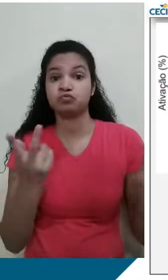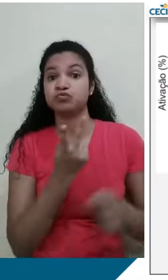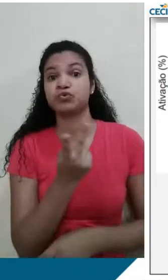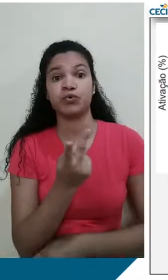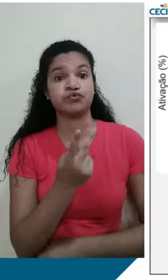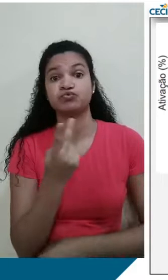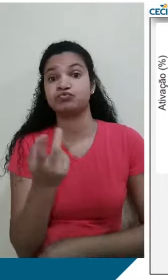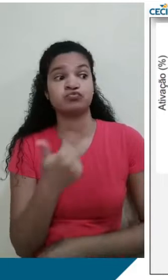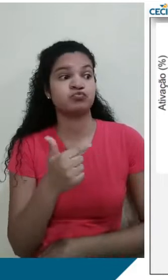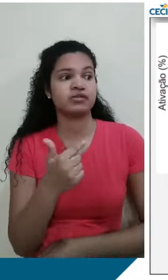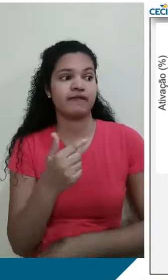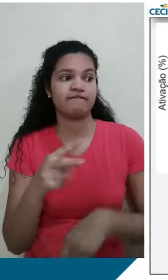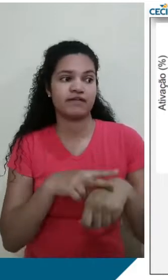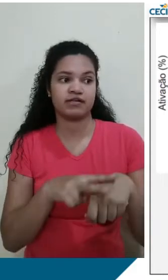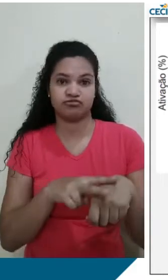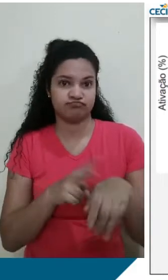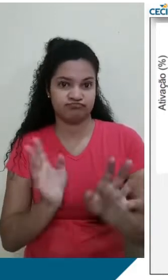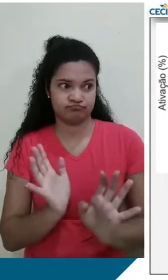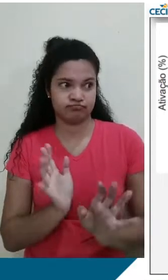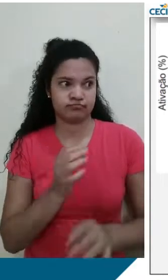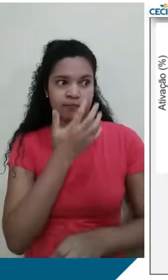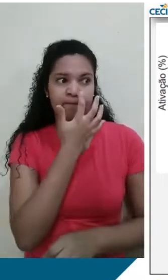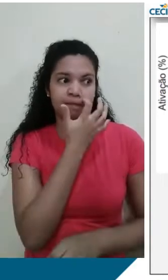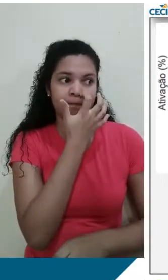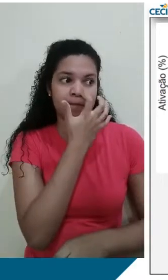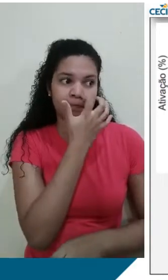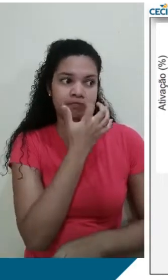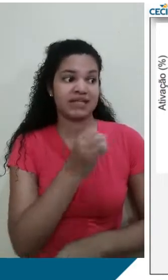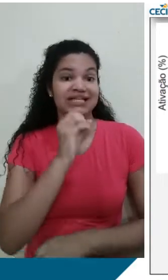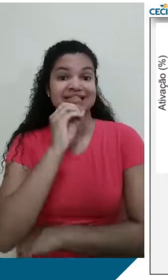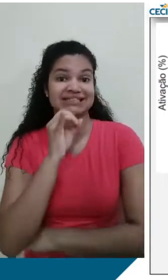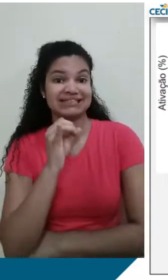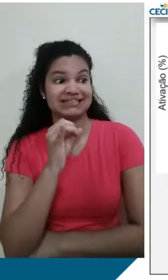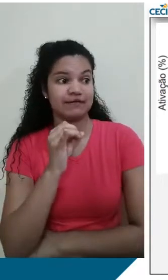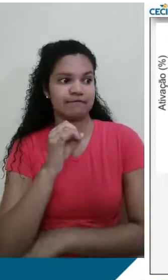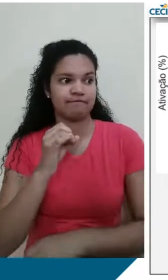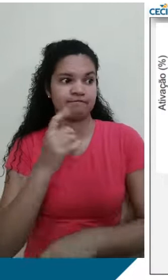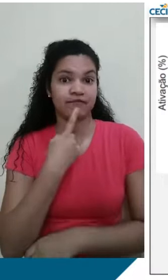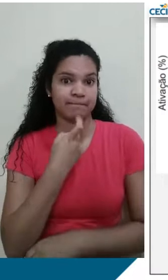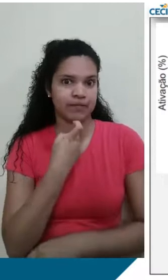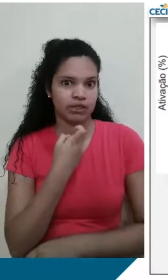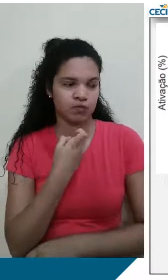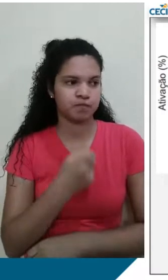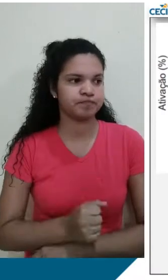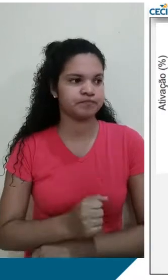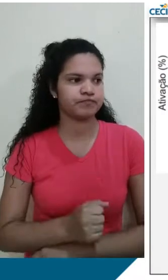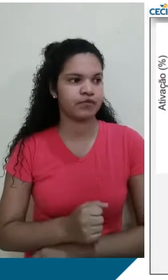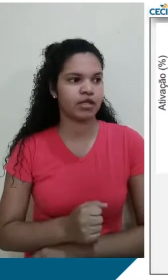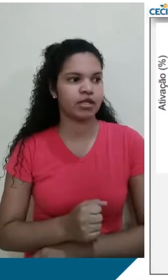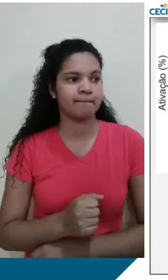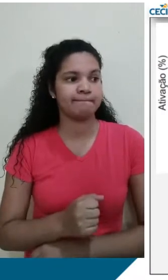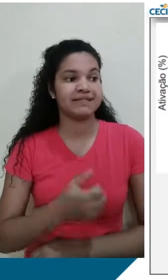indivíduo não possui pigmento verde. Para o pigmento vermelho, como nós já vimos, para 530 nanômetros e